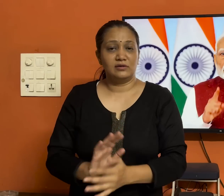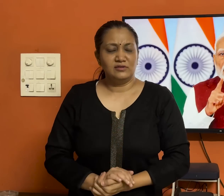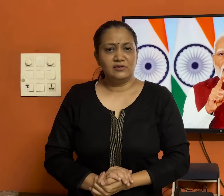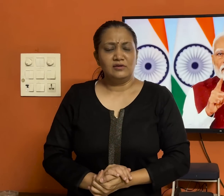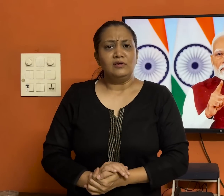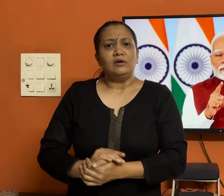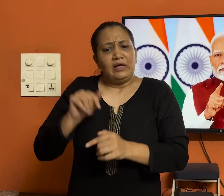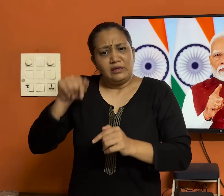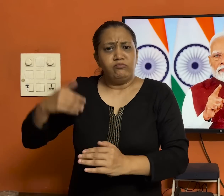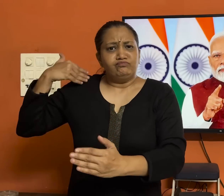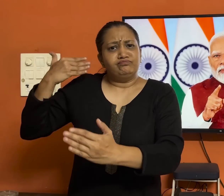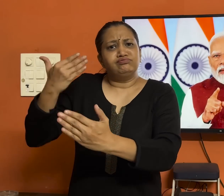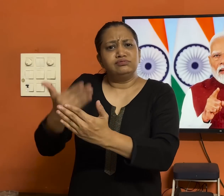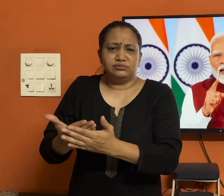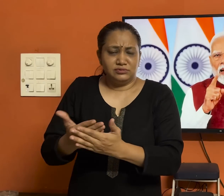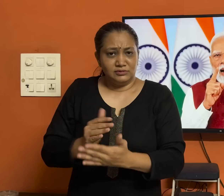तब तक हम